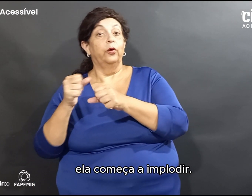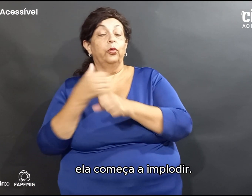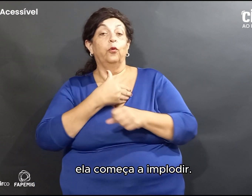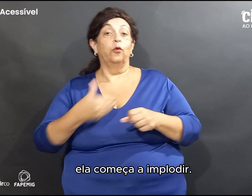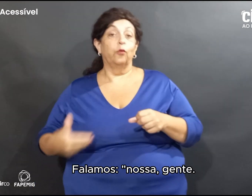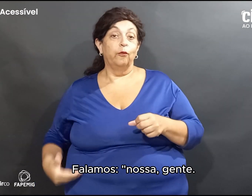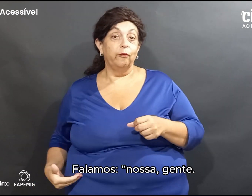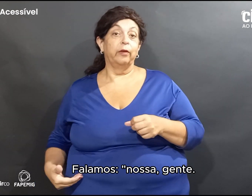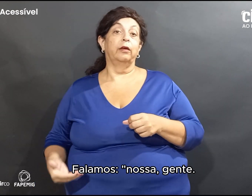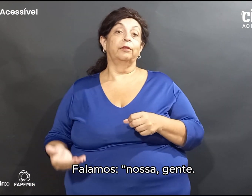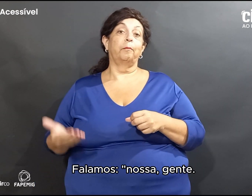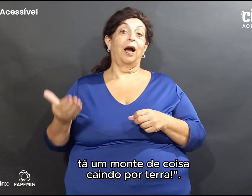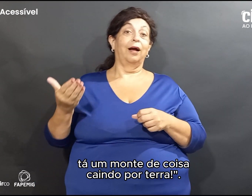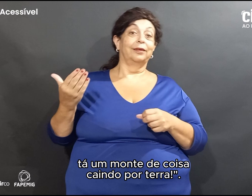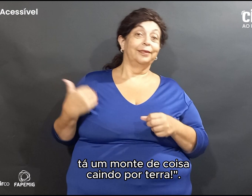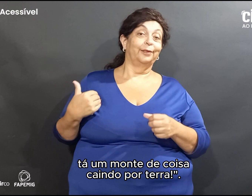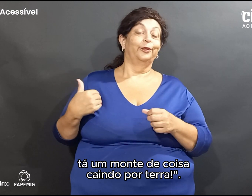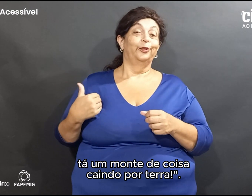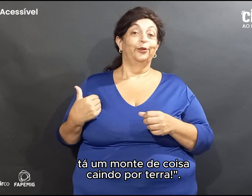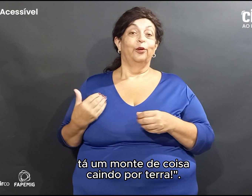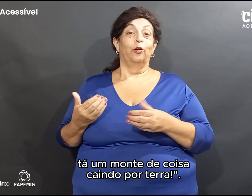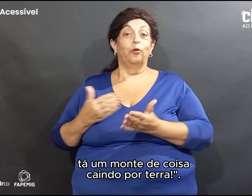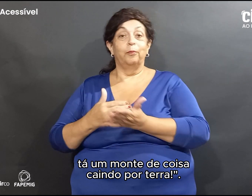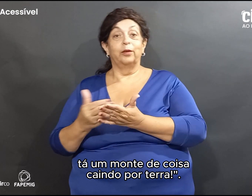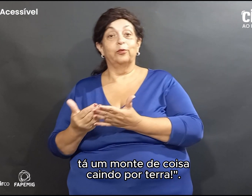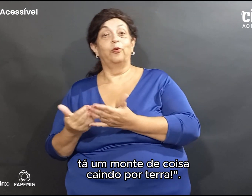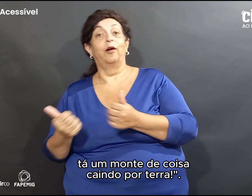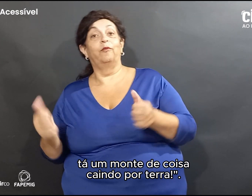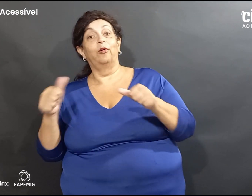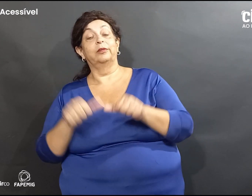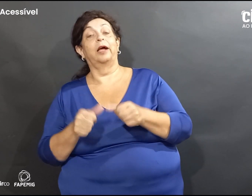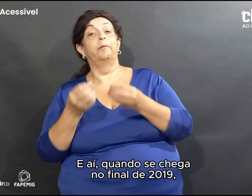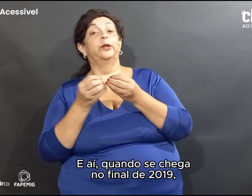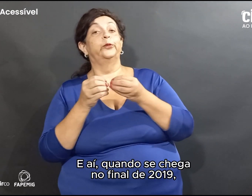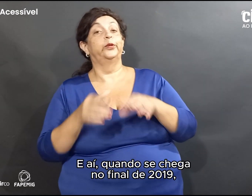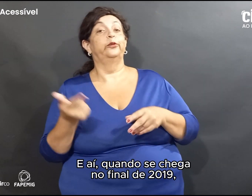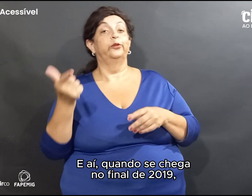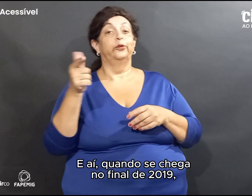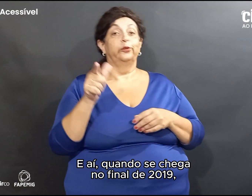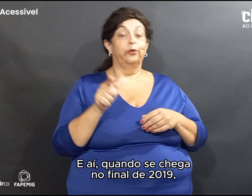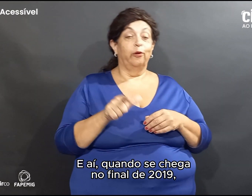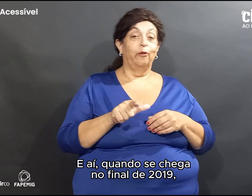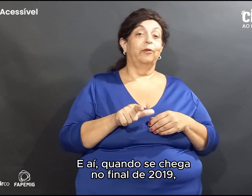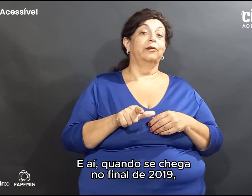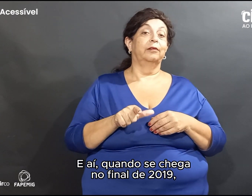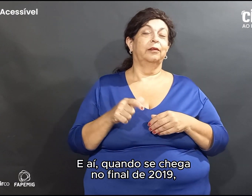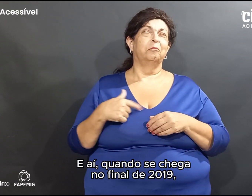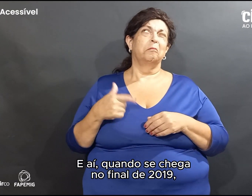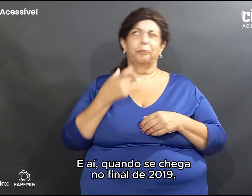né? Fala, nossa, gente, tá um monte de coisa caindo por terra. E aí, quando se chega aí, né, no final